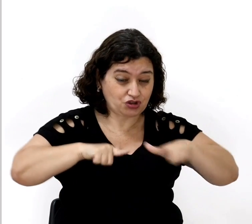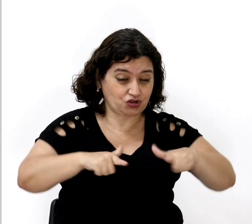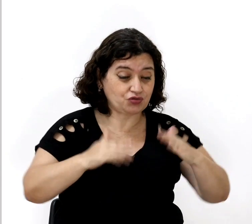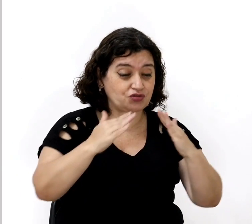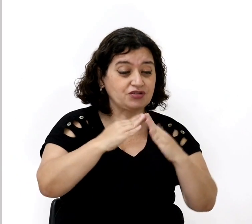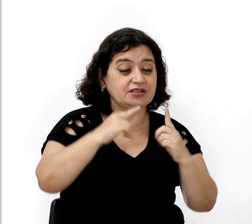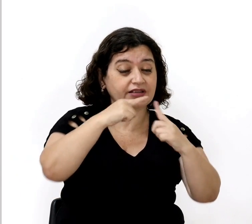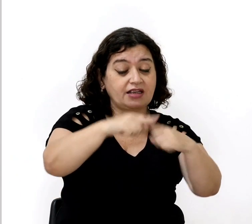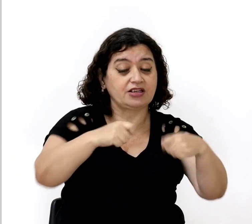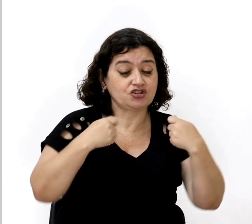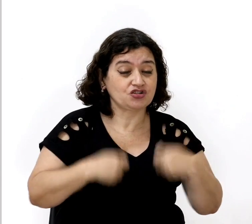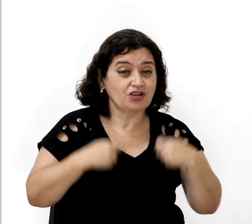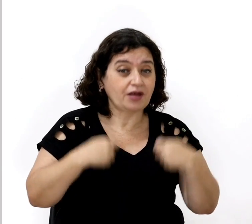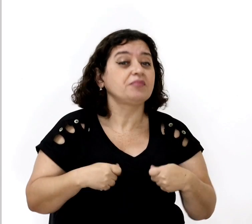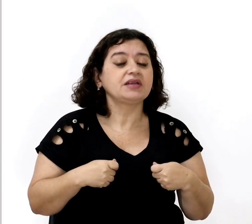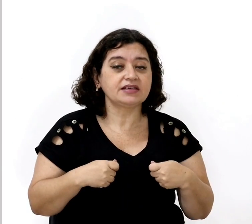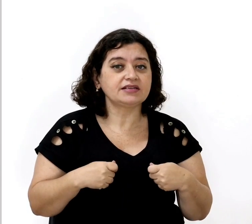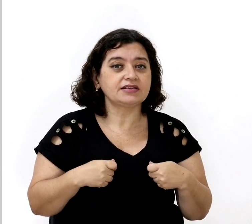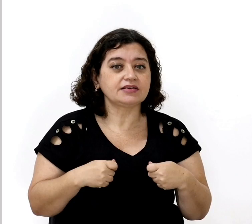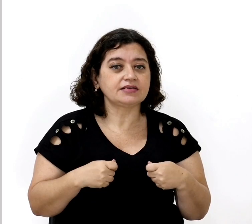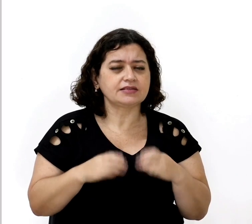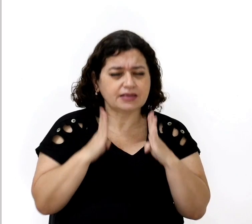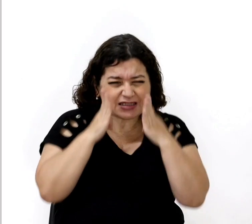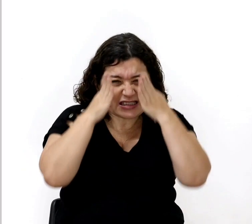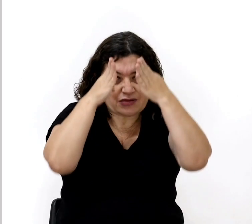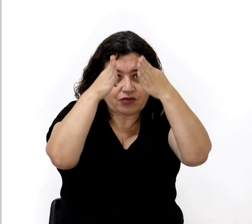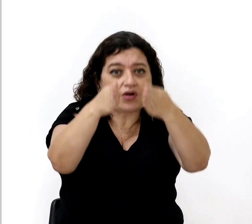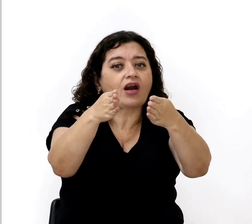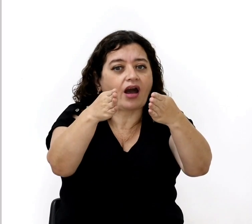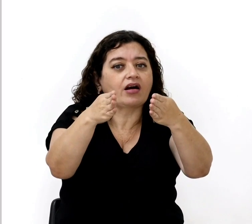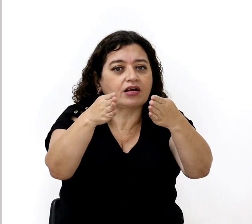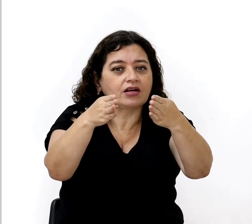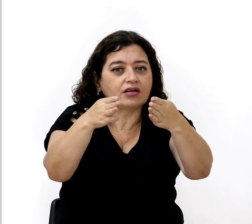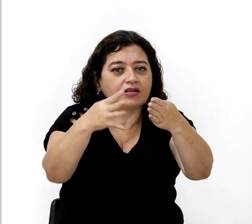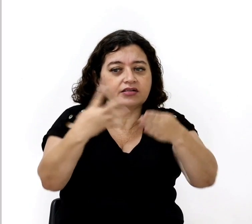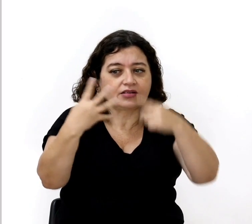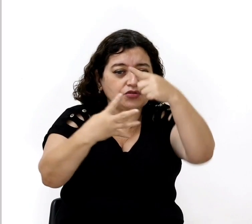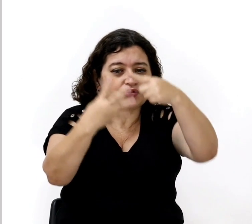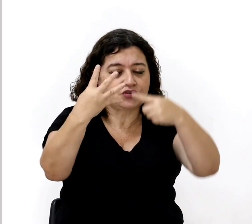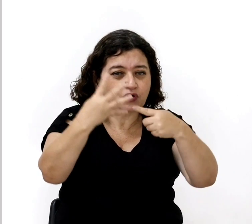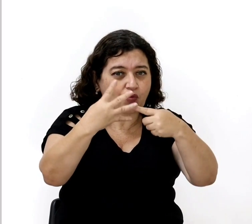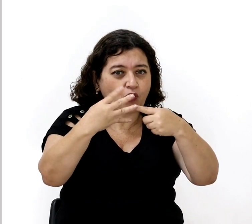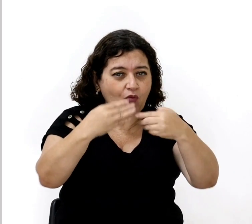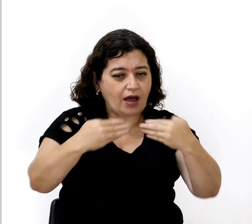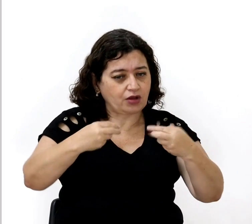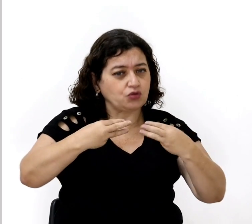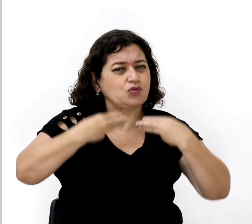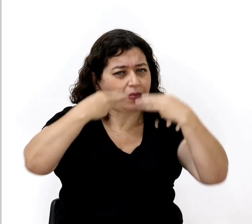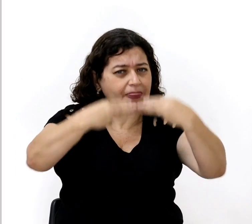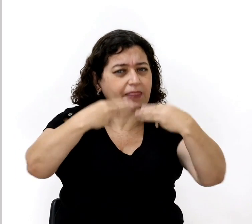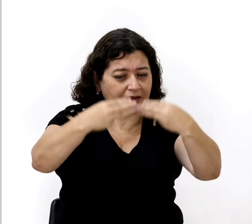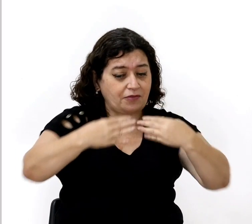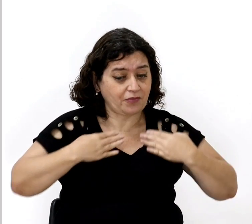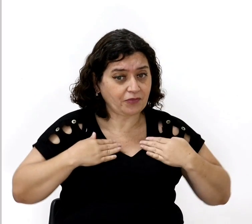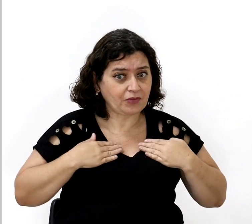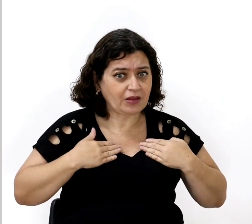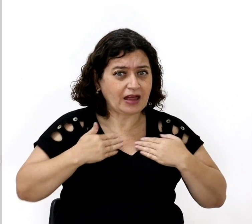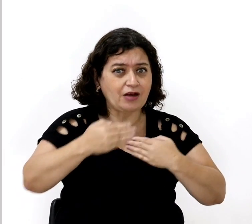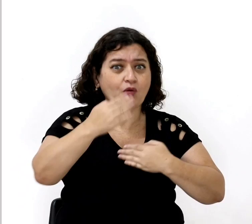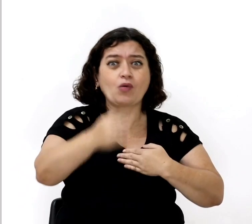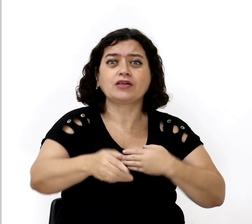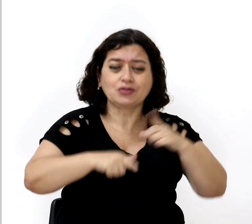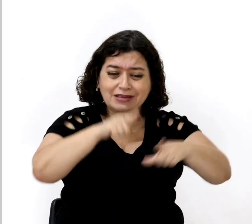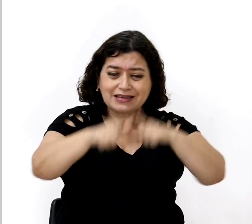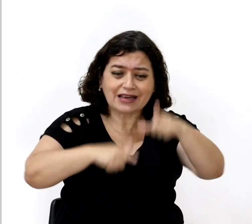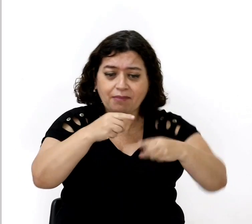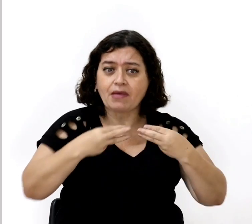base nesse chamado. Então, 4 frentes ministeriais, que isso é posto por um autor chamado Tim Keller,